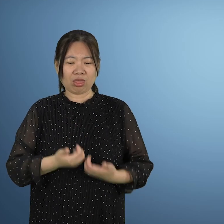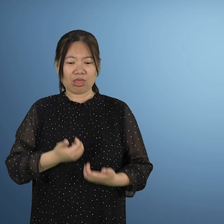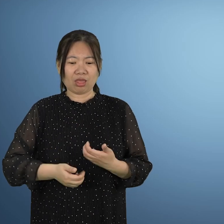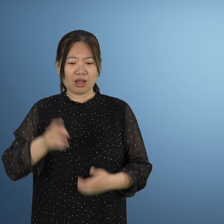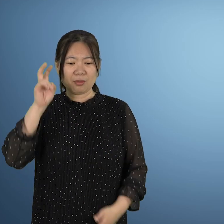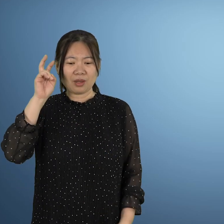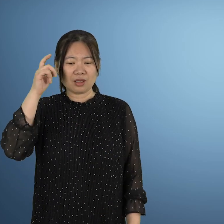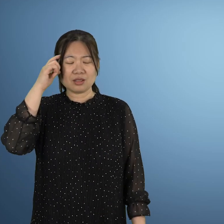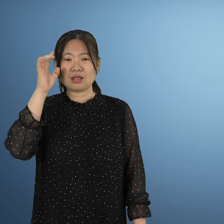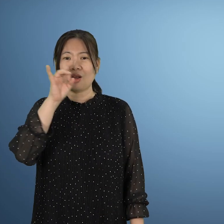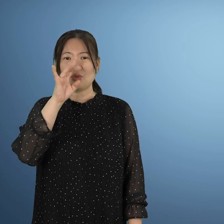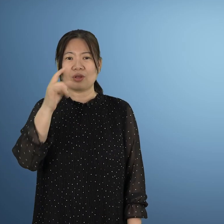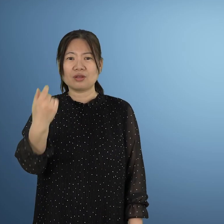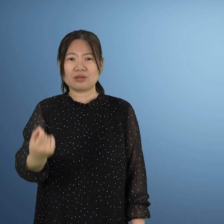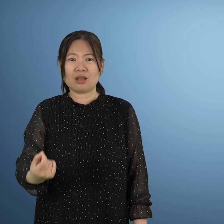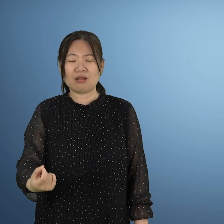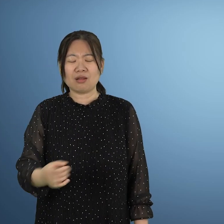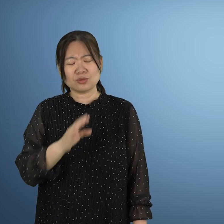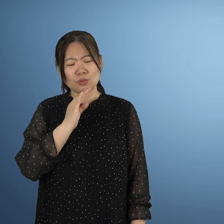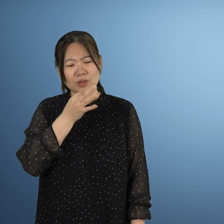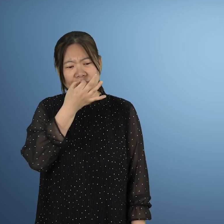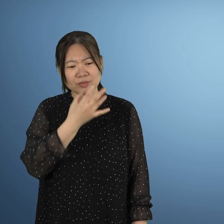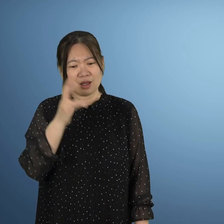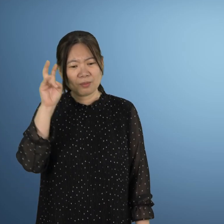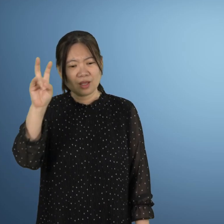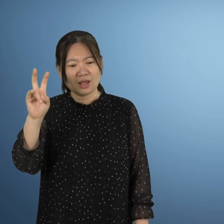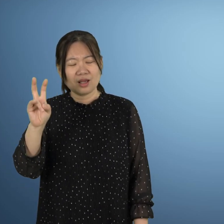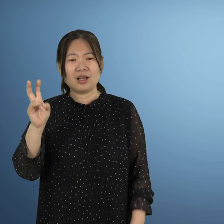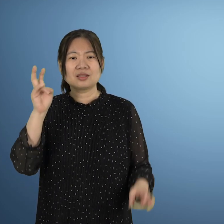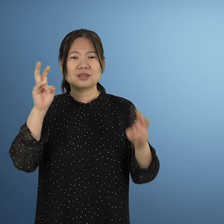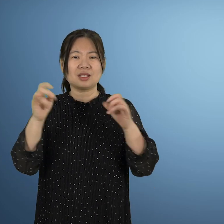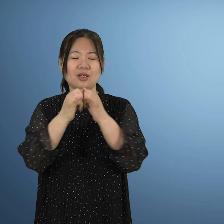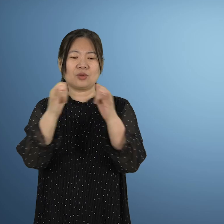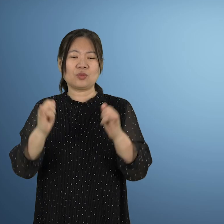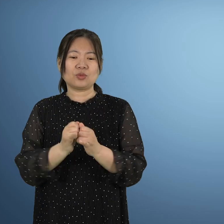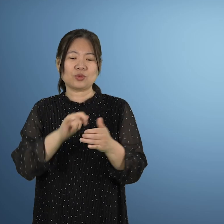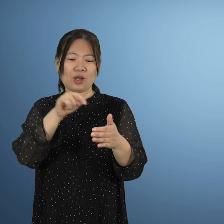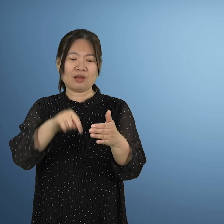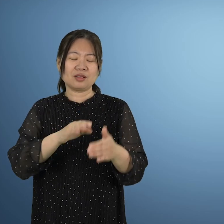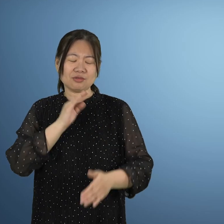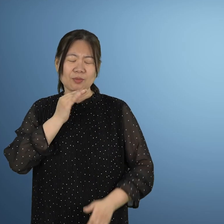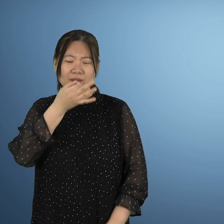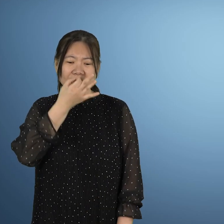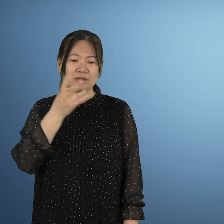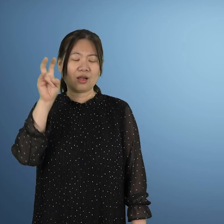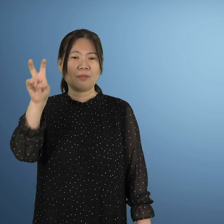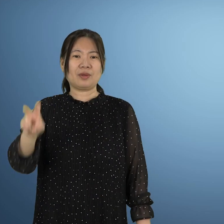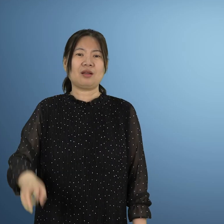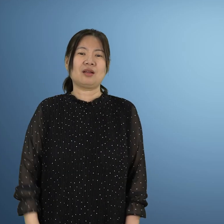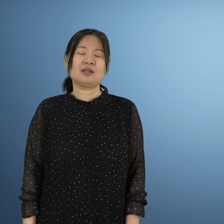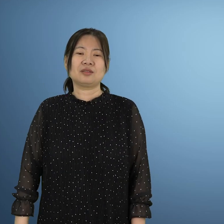상상이 안 가요. 얼마나 힘들까. 그 직장이라는 공동체에서.